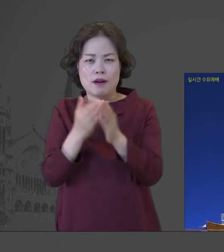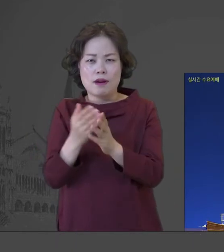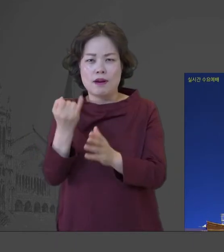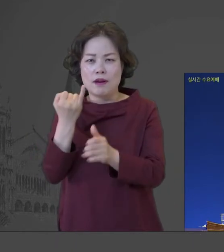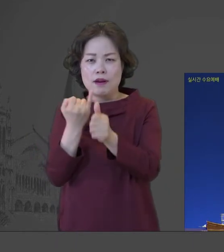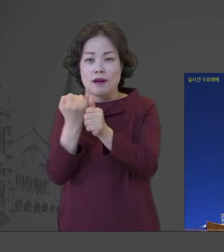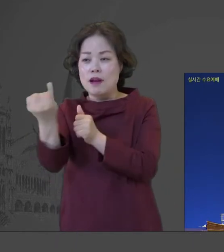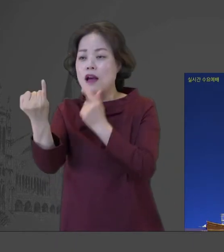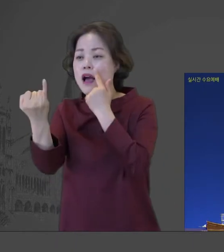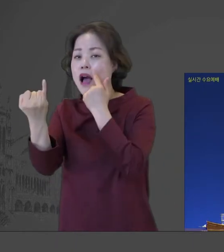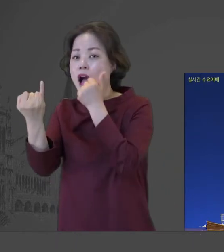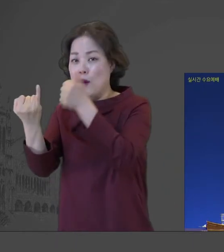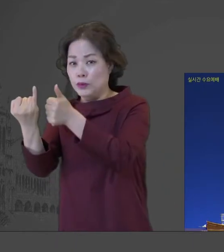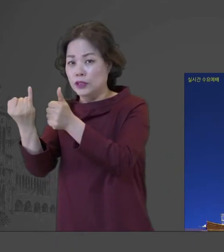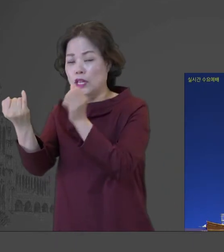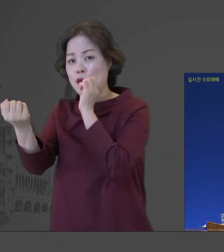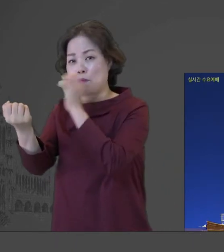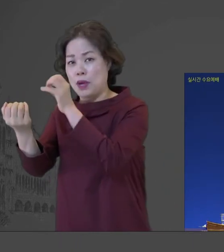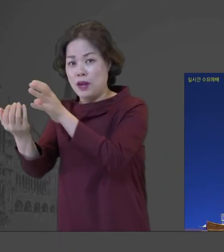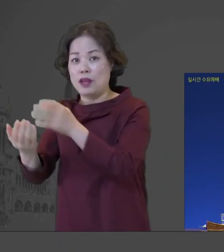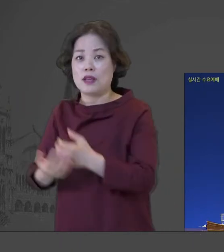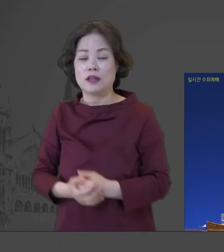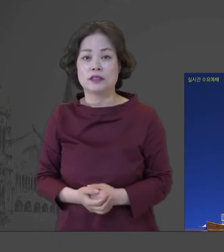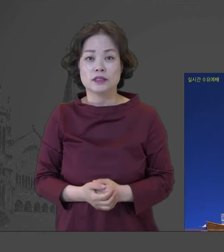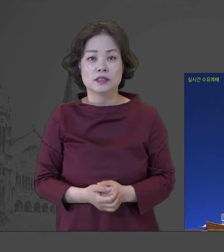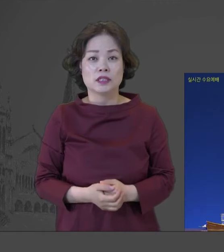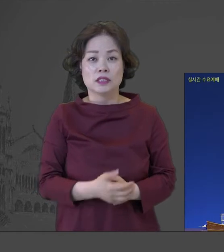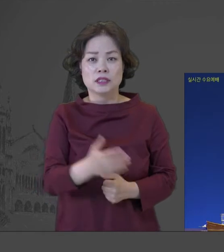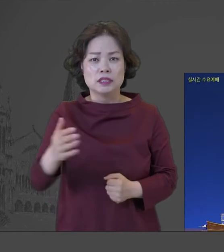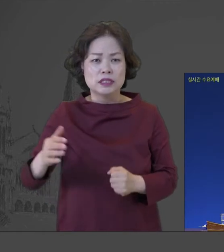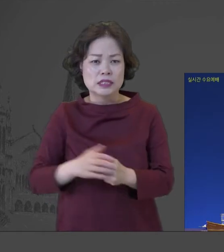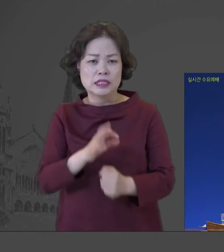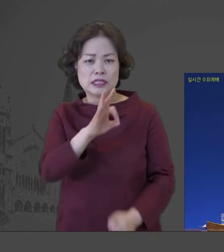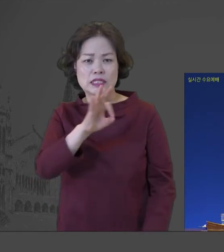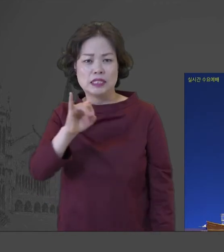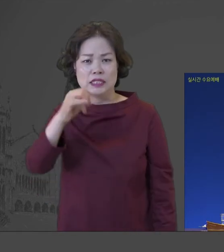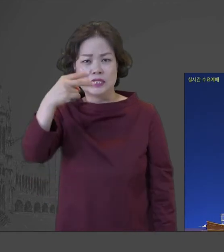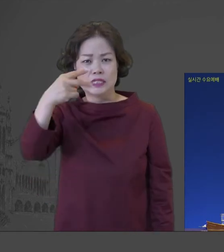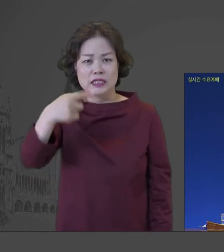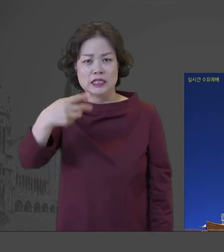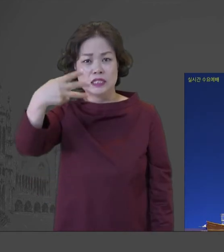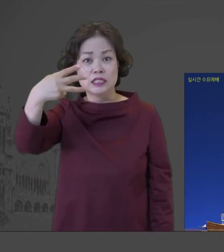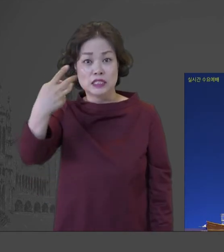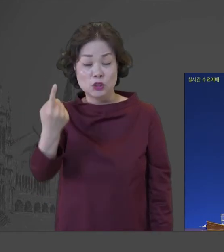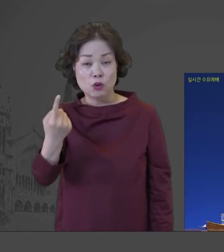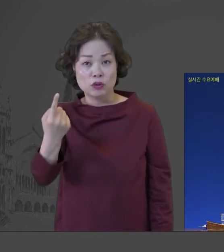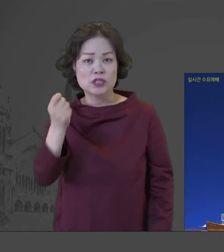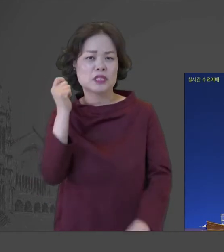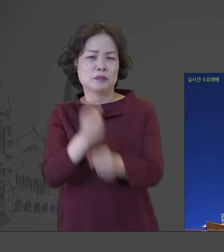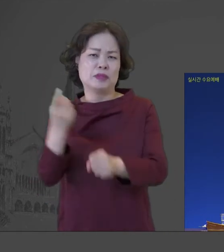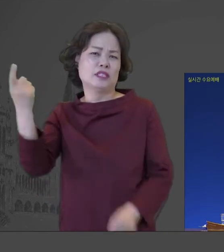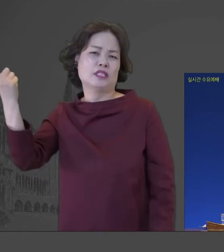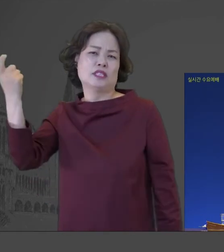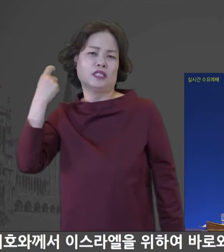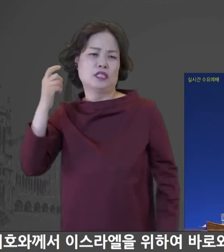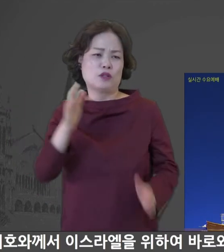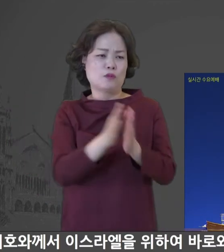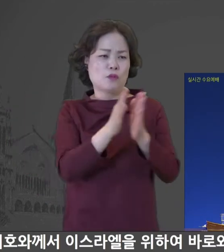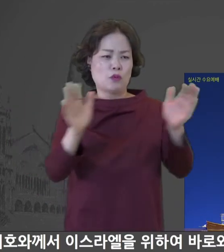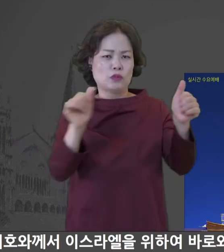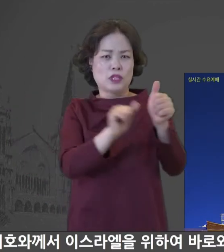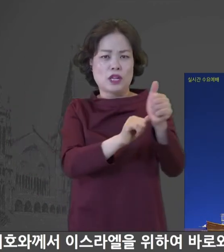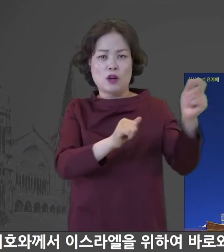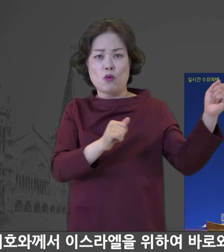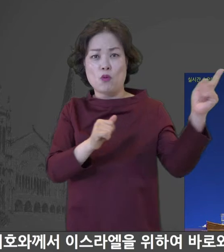장인에게 고하매 라고 기록되어 있어요. 성경 보면 이드로는 이미 이 사실에 대해서 다른 사람들에게 들었는데 모세에게